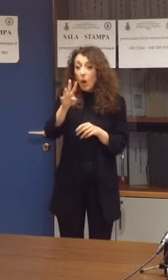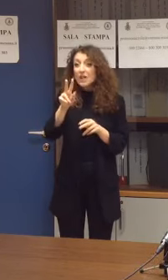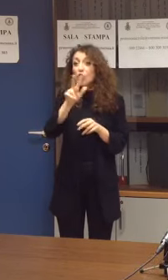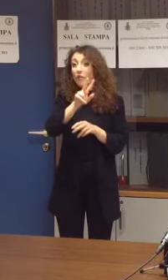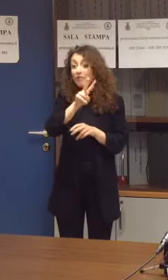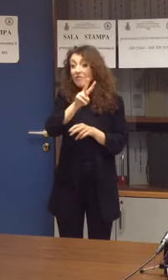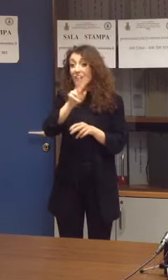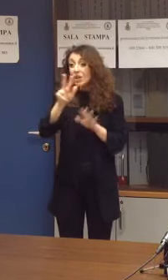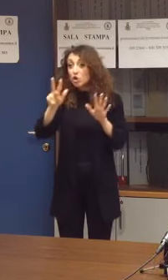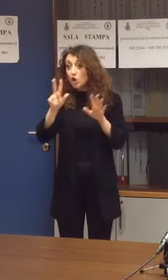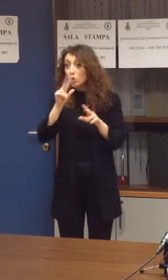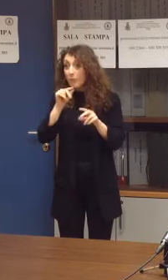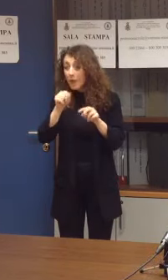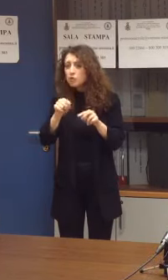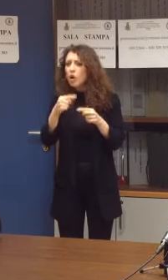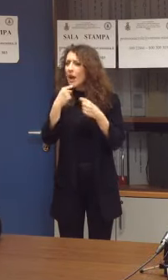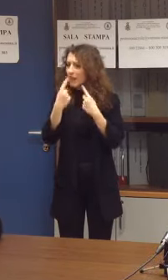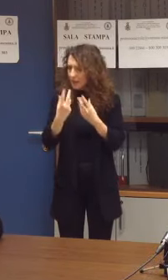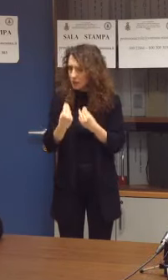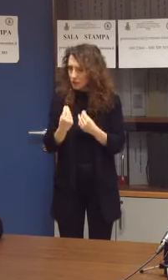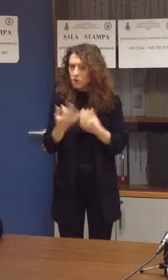quale stabilisce che